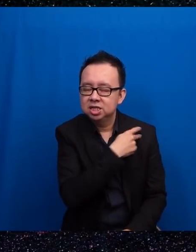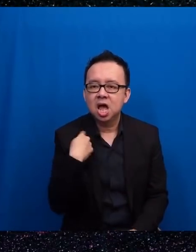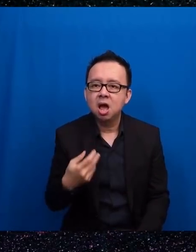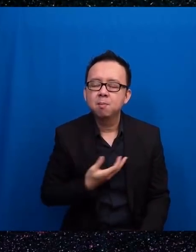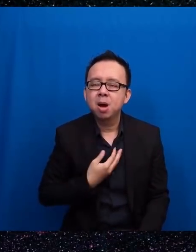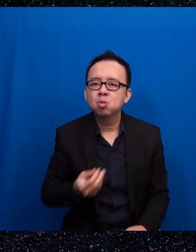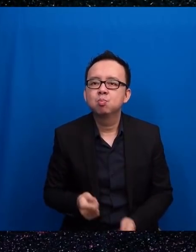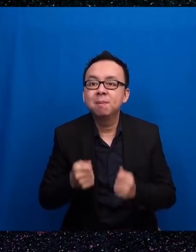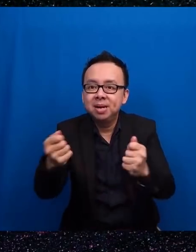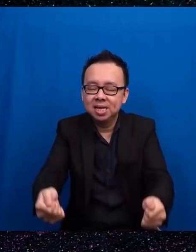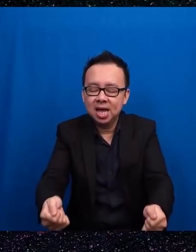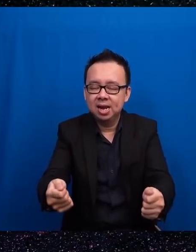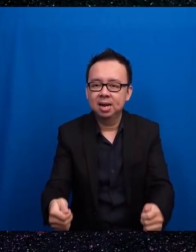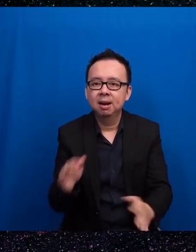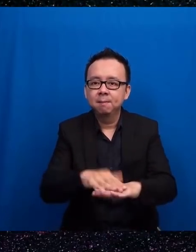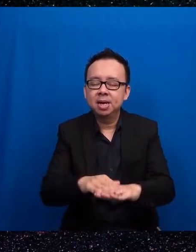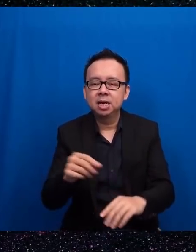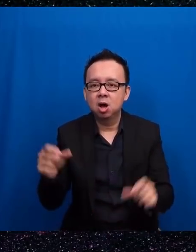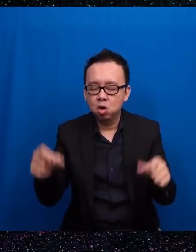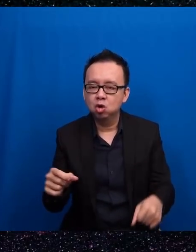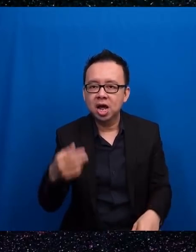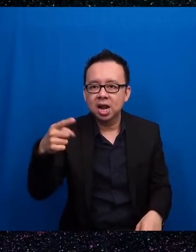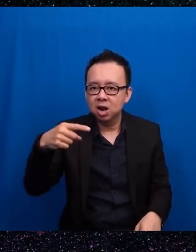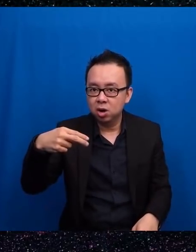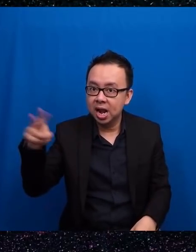berharga ini, hasil karya sendiri, aku mau berikan.